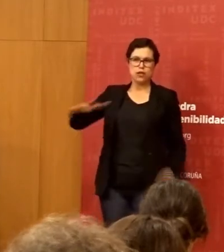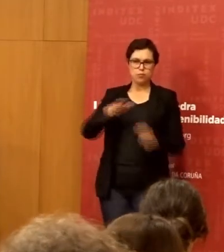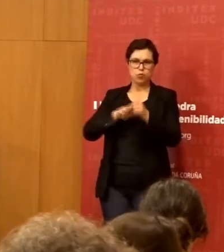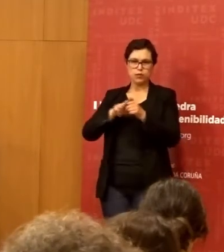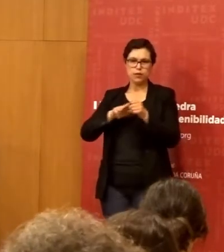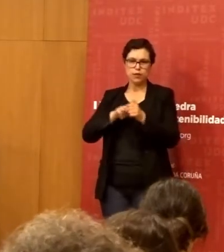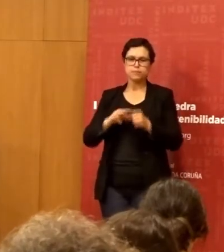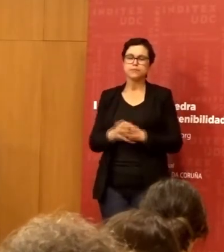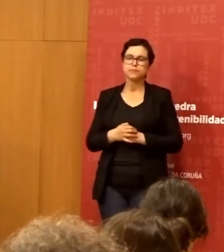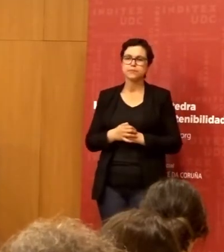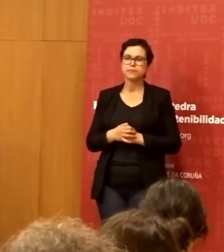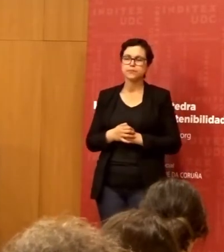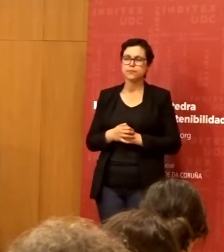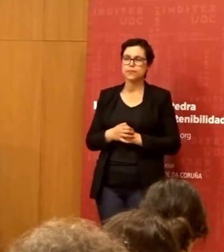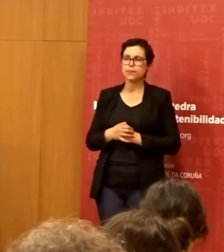provincia.